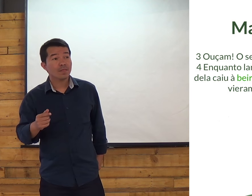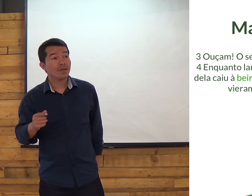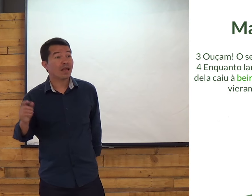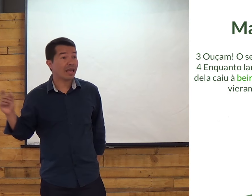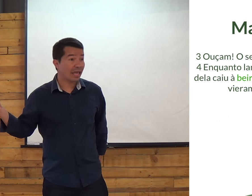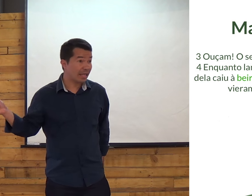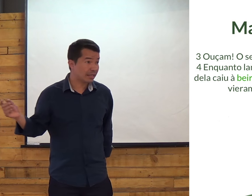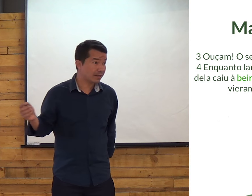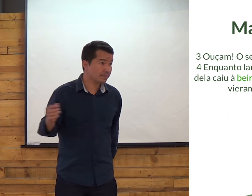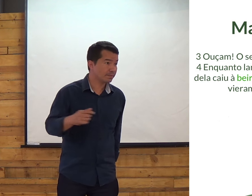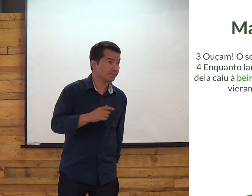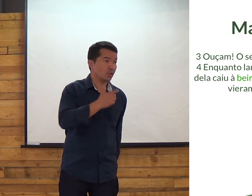Veja só.